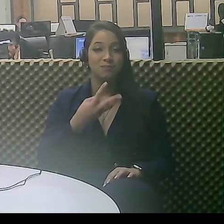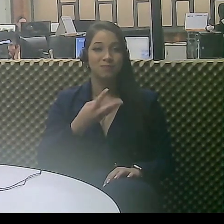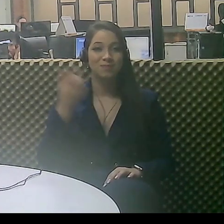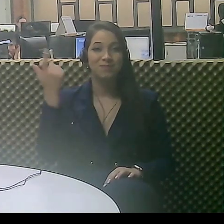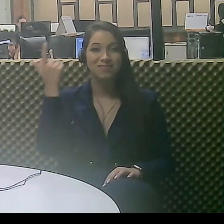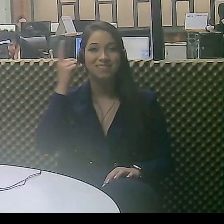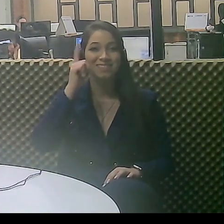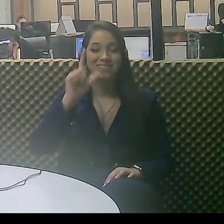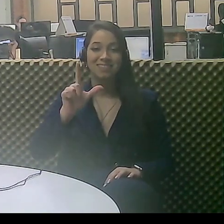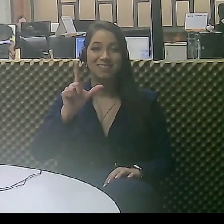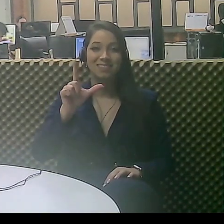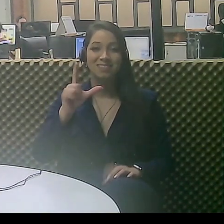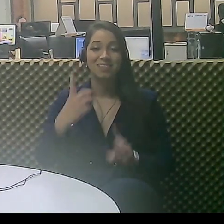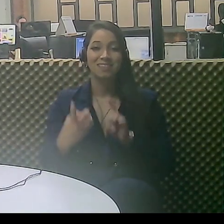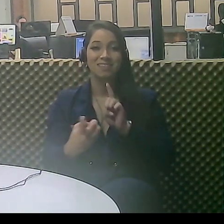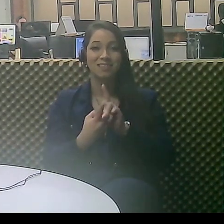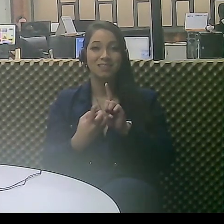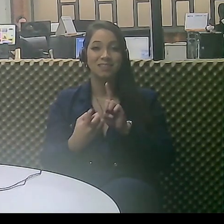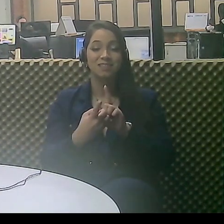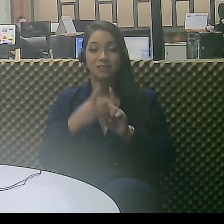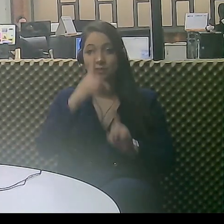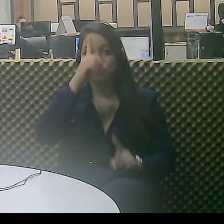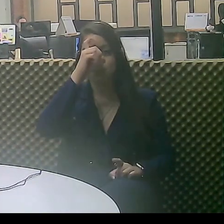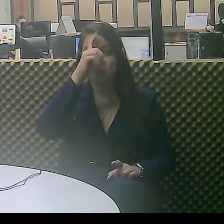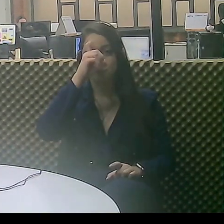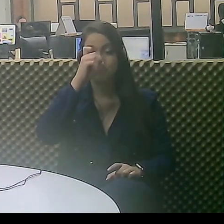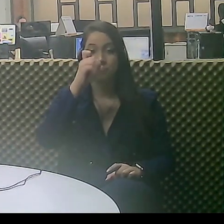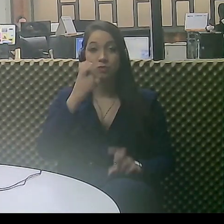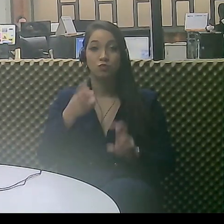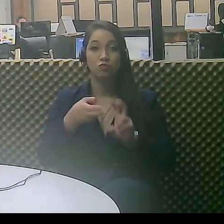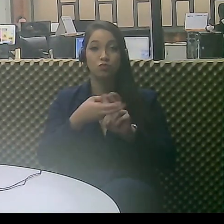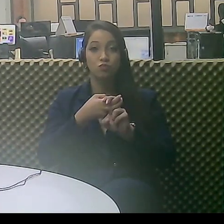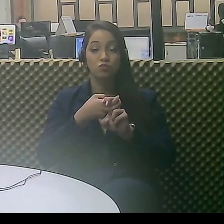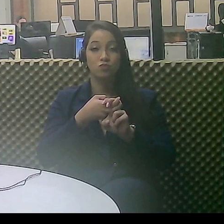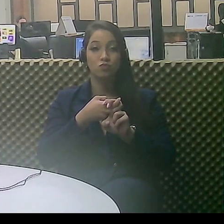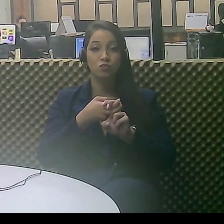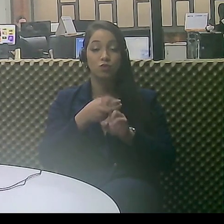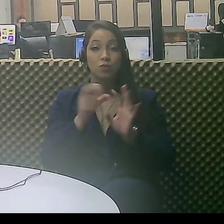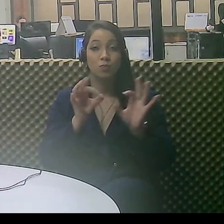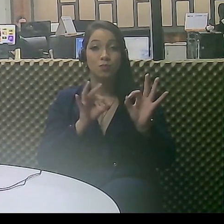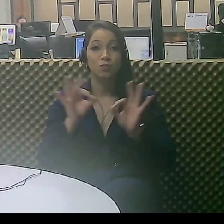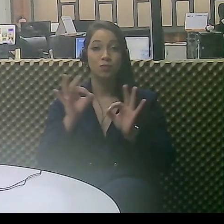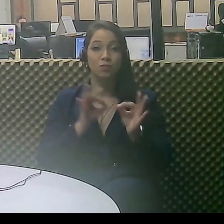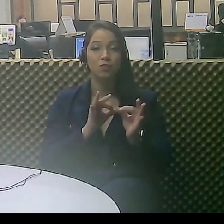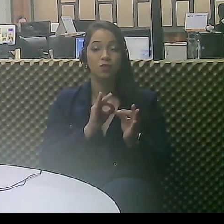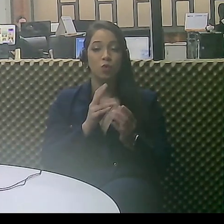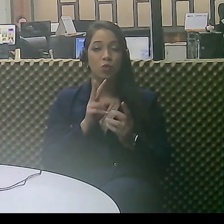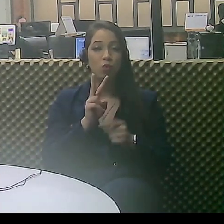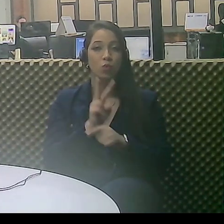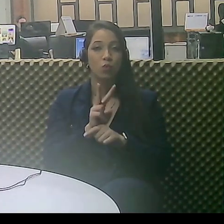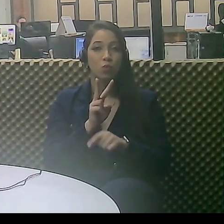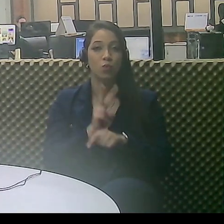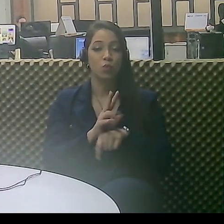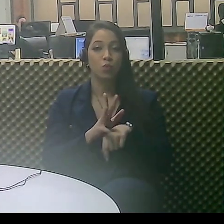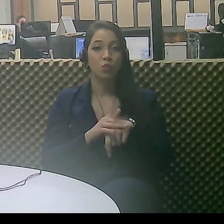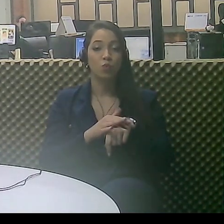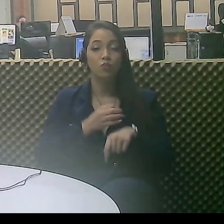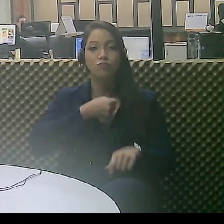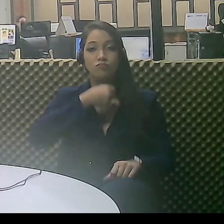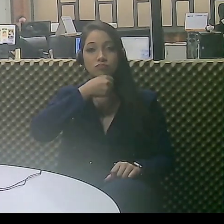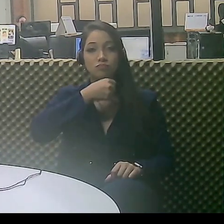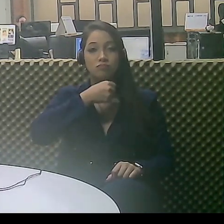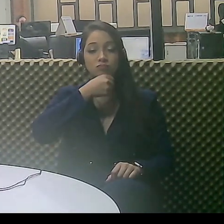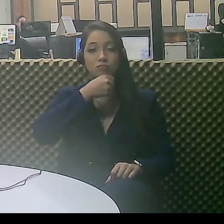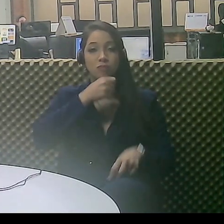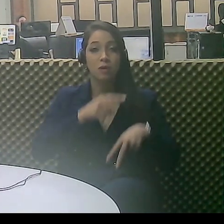veio na categoria atenção hospitalar exclusivo SUS com o projeto linha de cuidado a pacientes idosos com